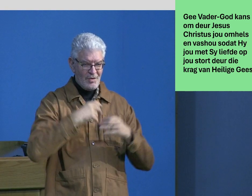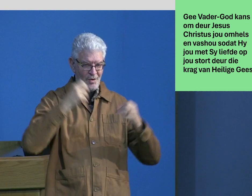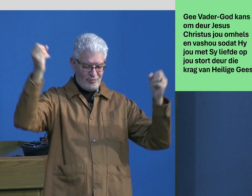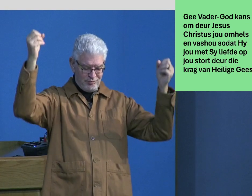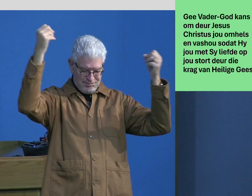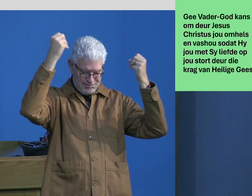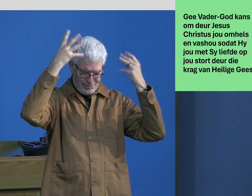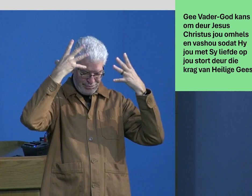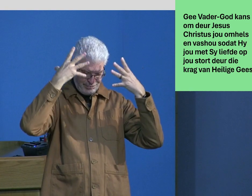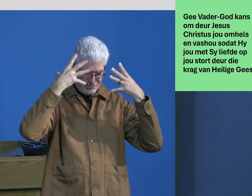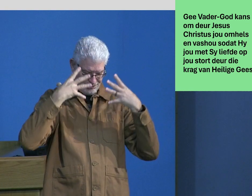liefde